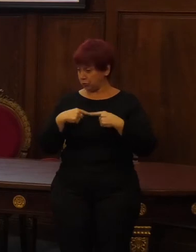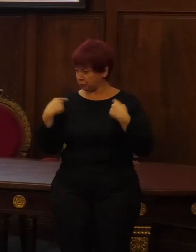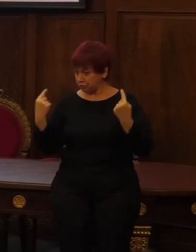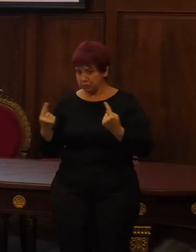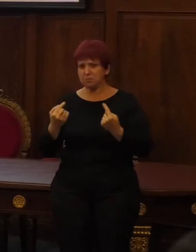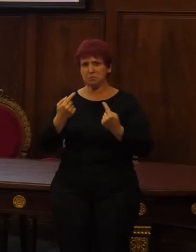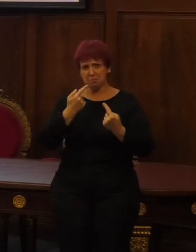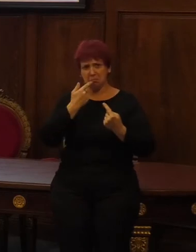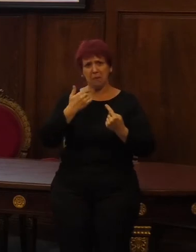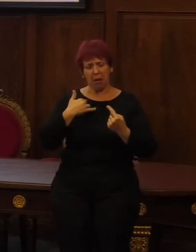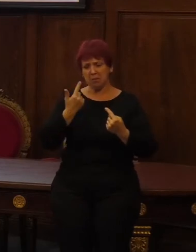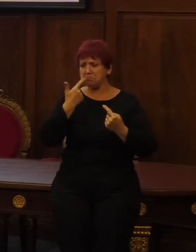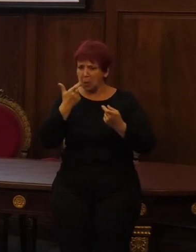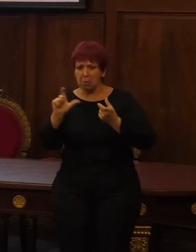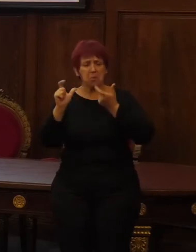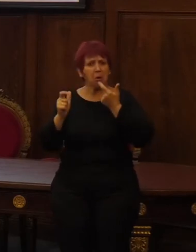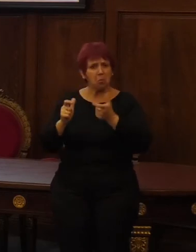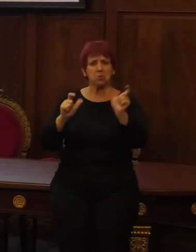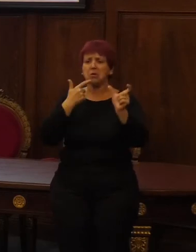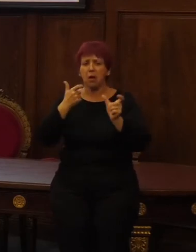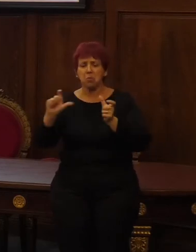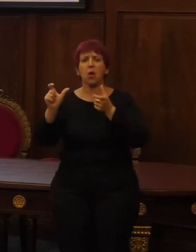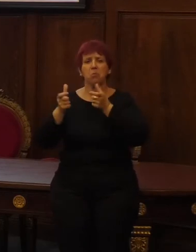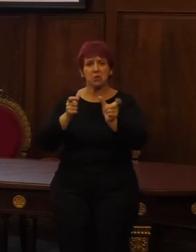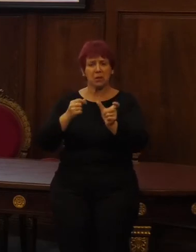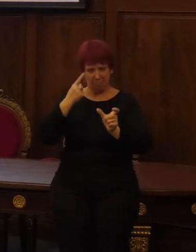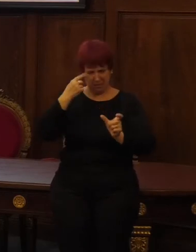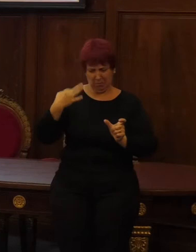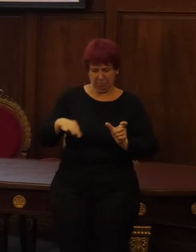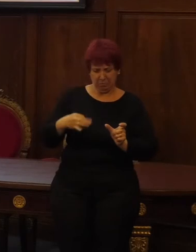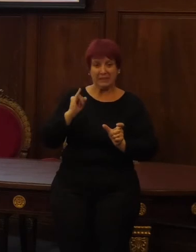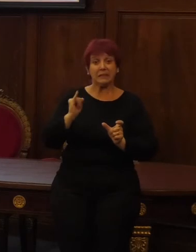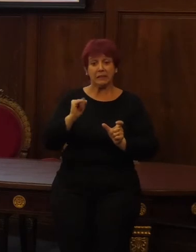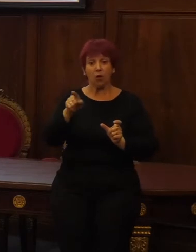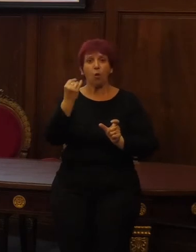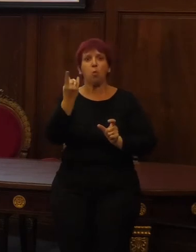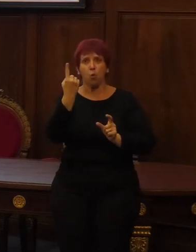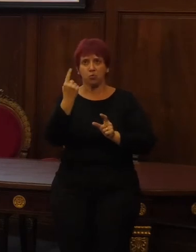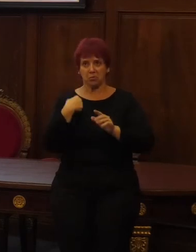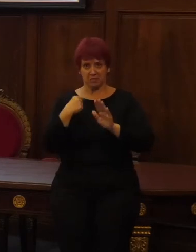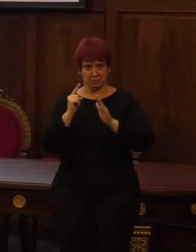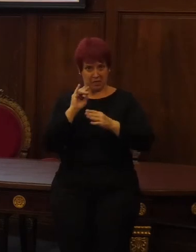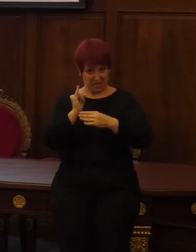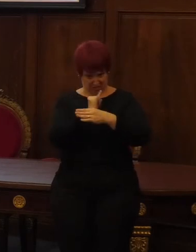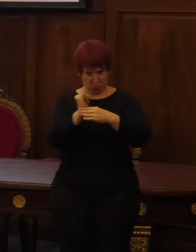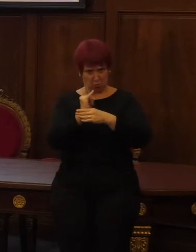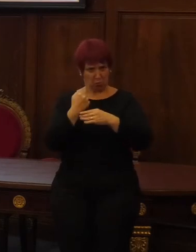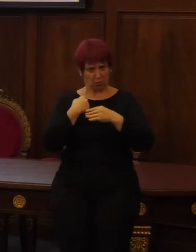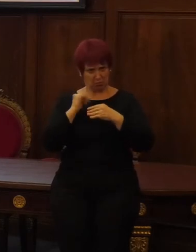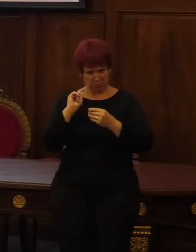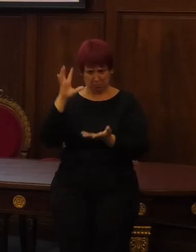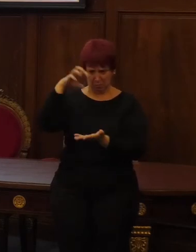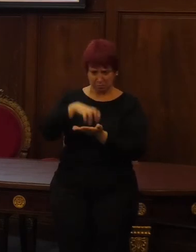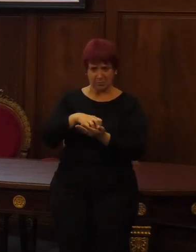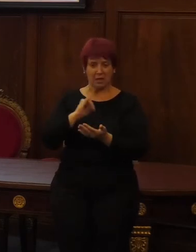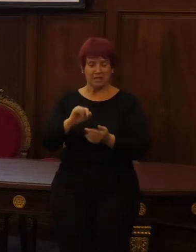Nosotros nos argumentábamos y nos convencíamos de que un instituto nos daba las posibilidades